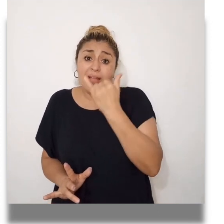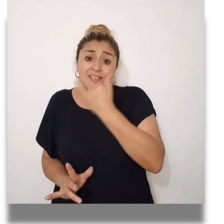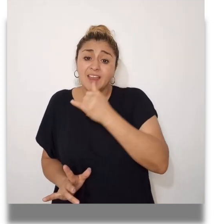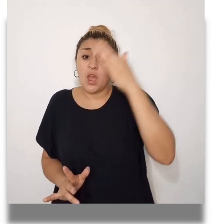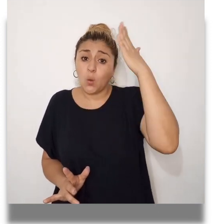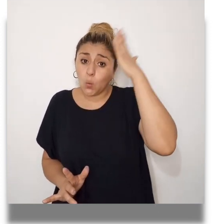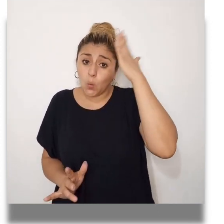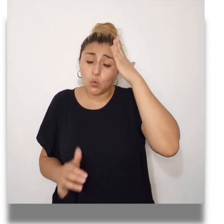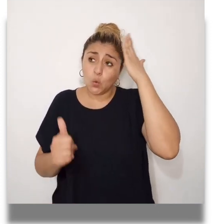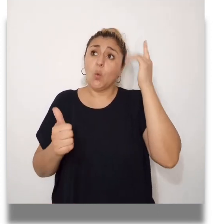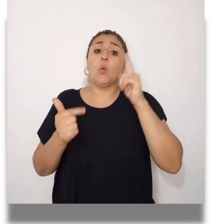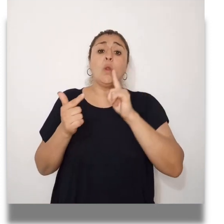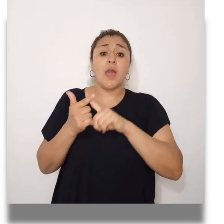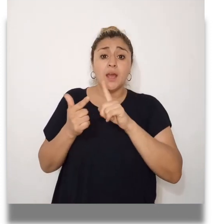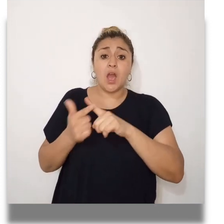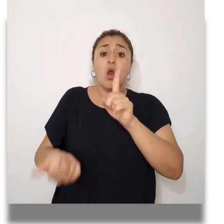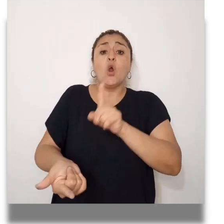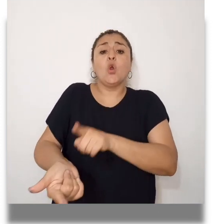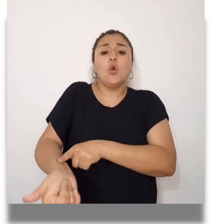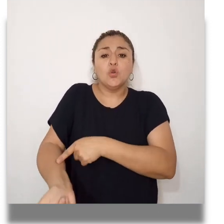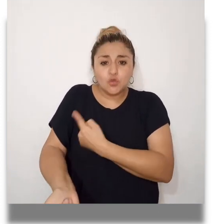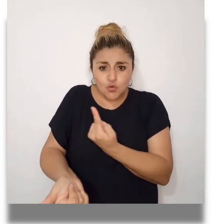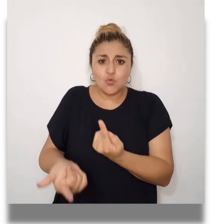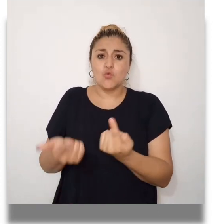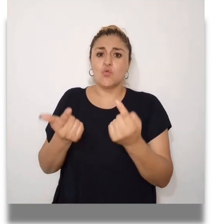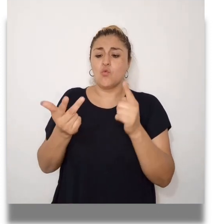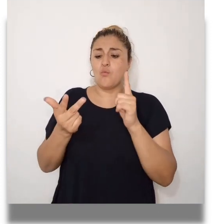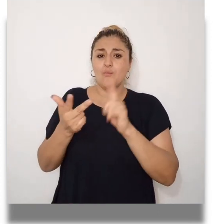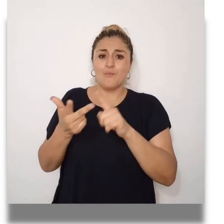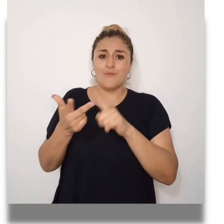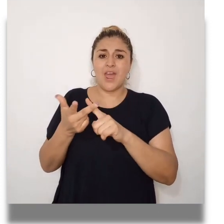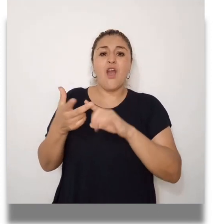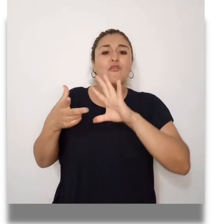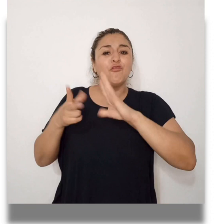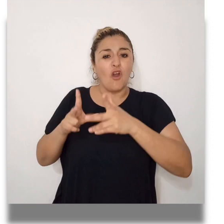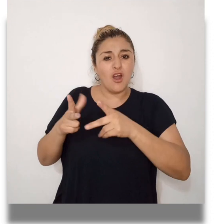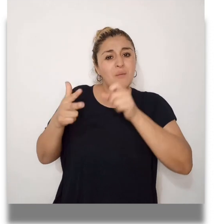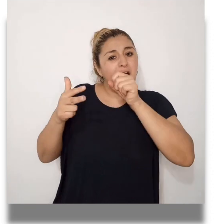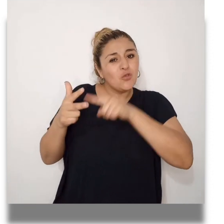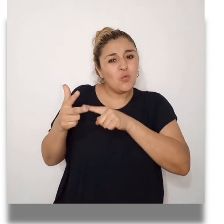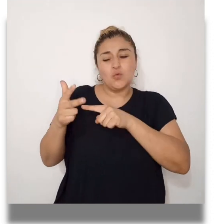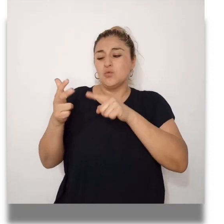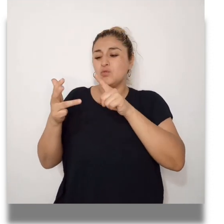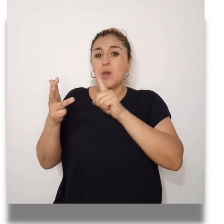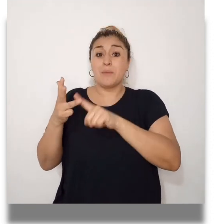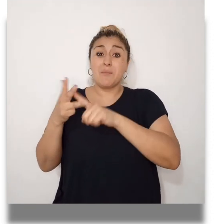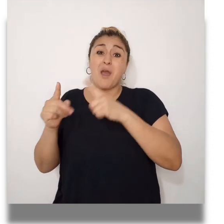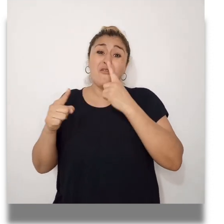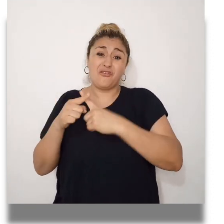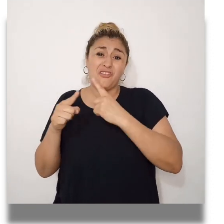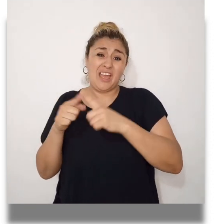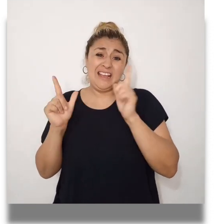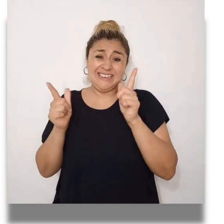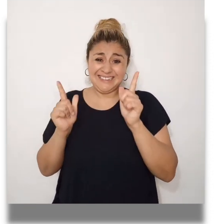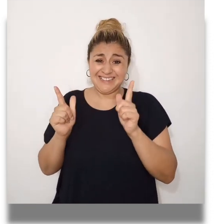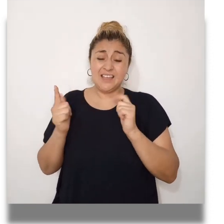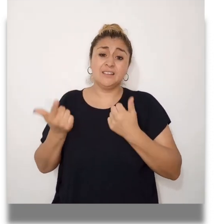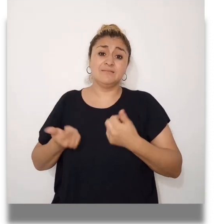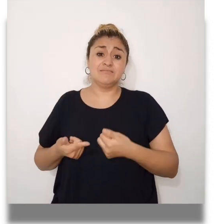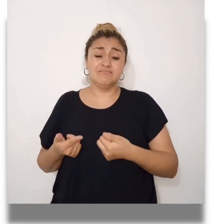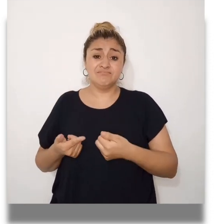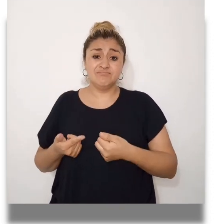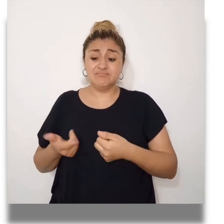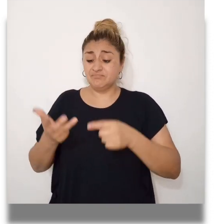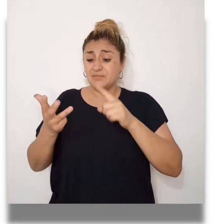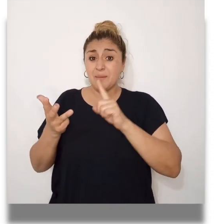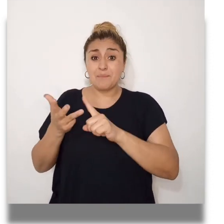sus costumbres, ses fréquentations, sus frecuentaciones, ses fêtes, sus fiestas, ses lois et ses